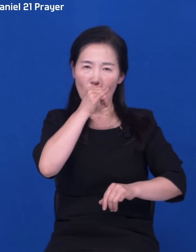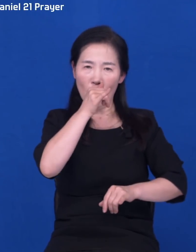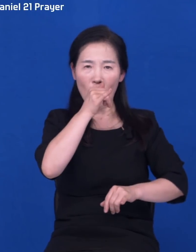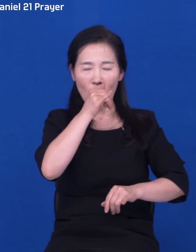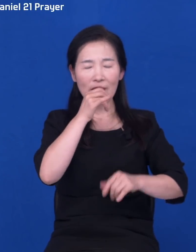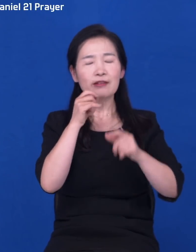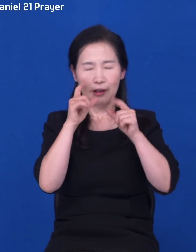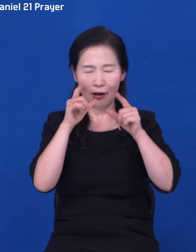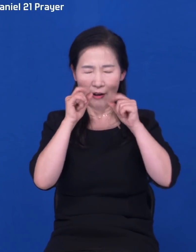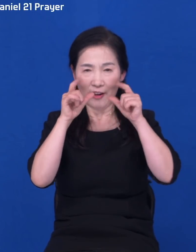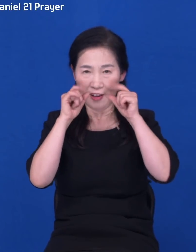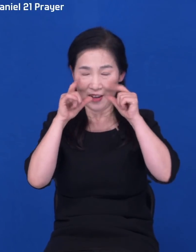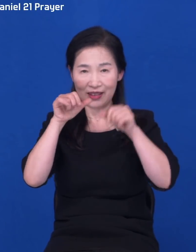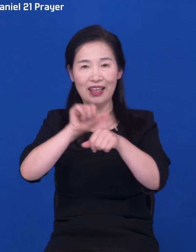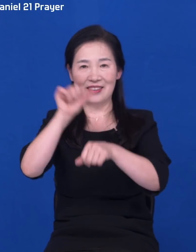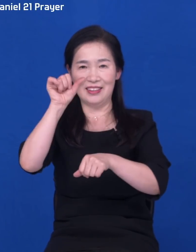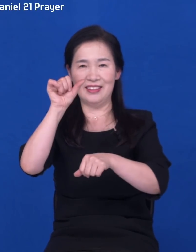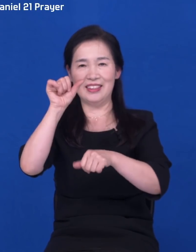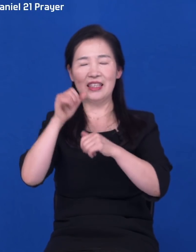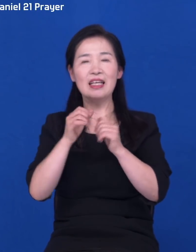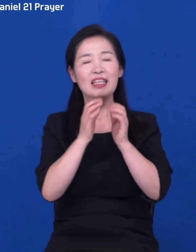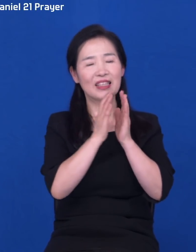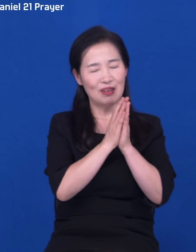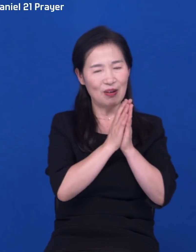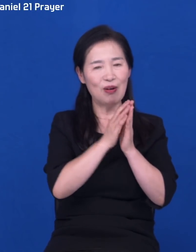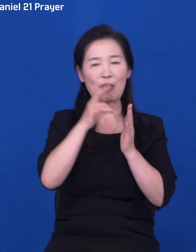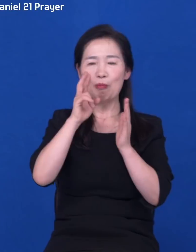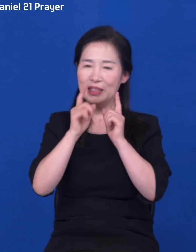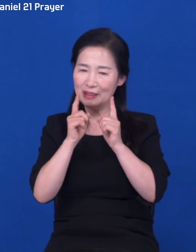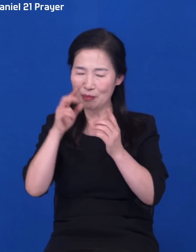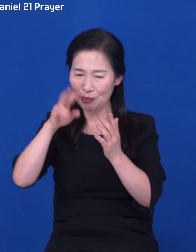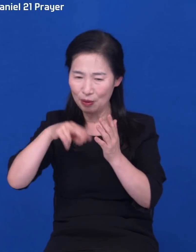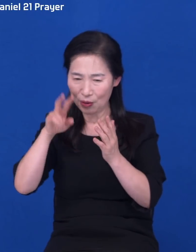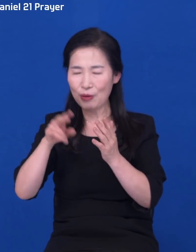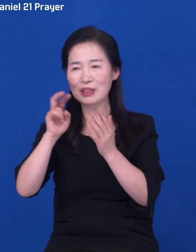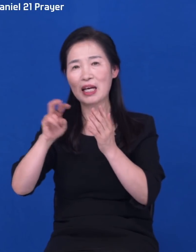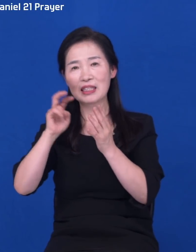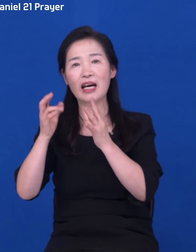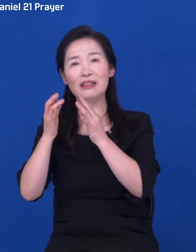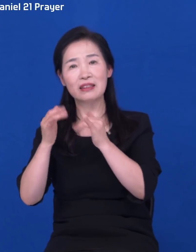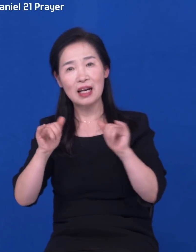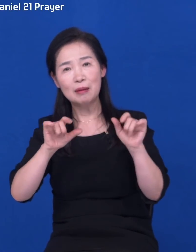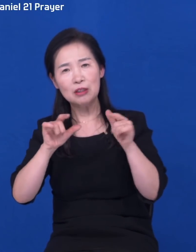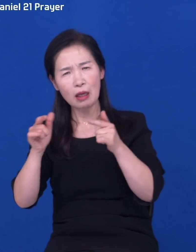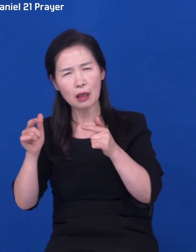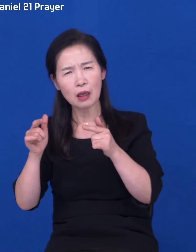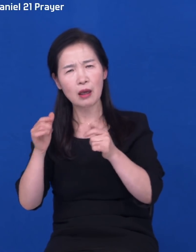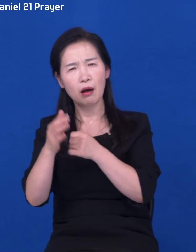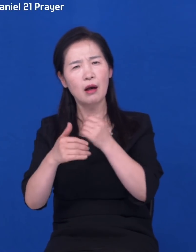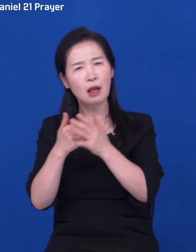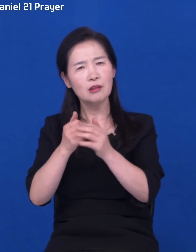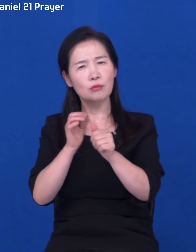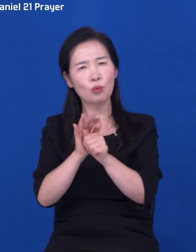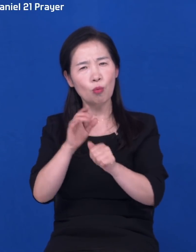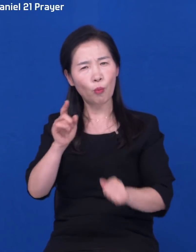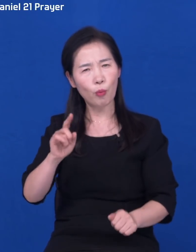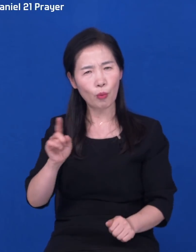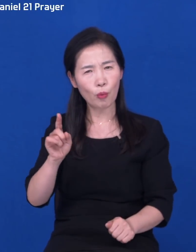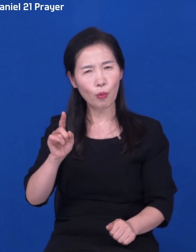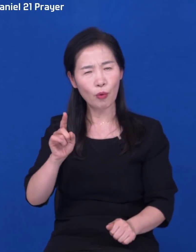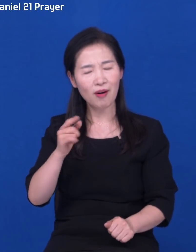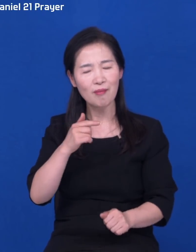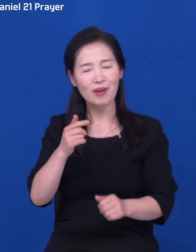일어났어요. 기도하고 말씀 보고 찬양하는 사람한테 하나님이 어떻게 하시는지 너무 놀랍게